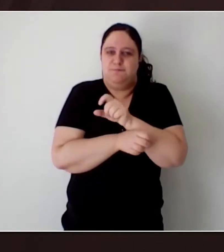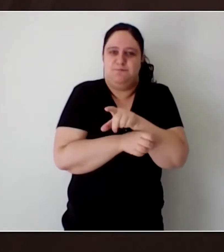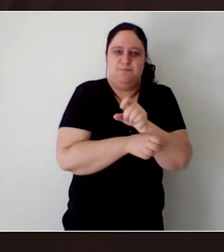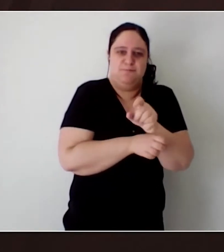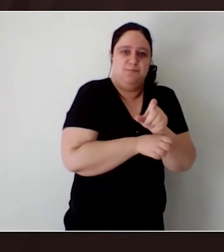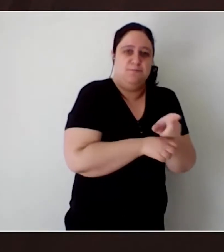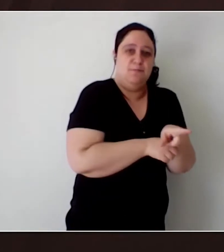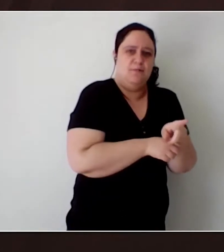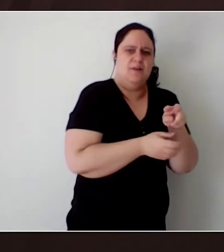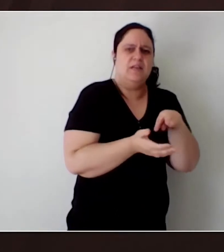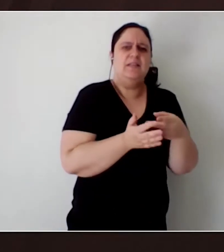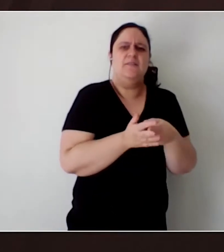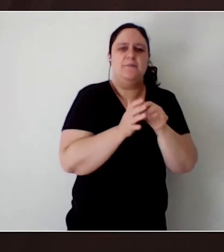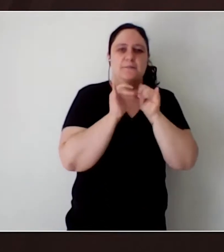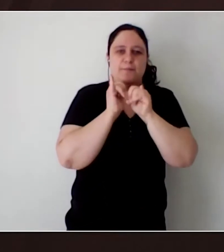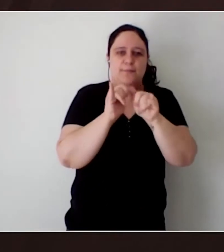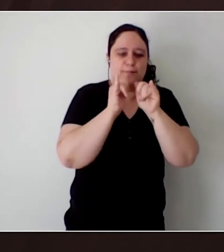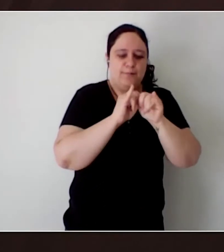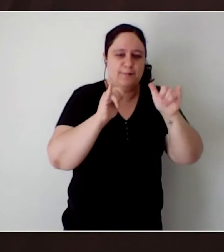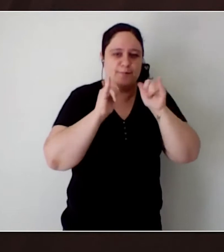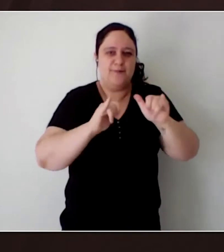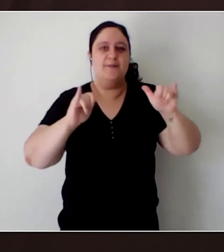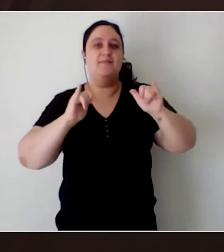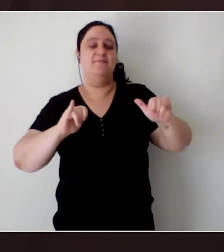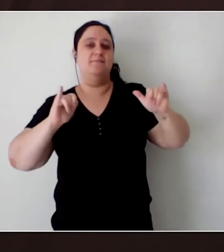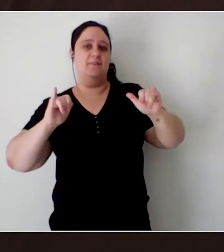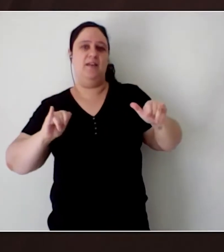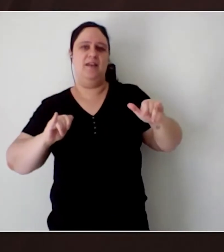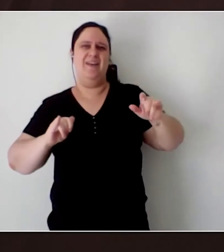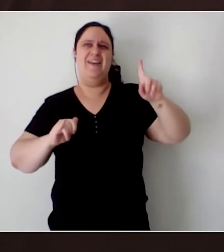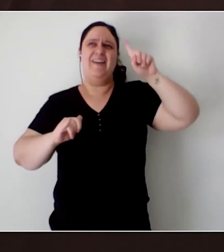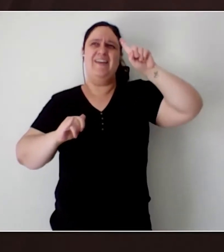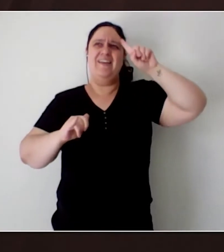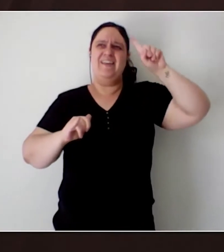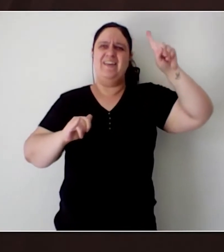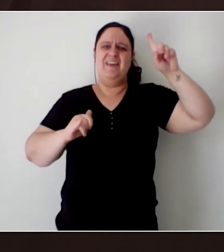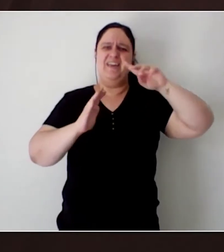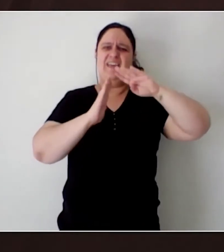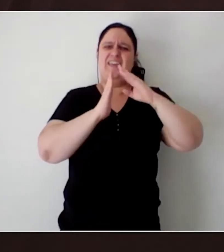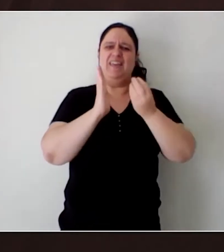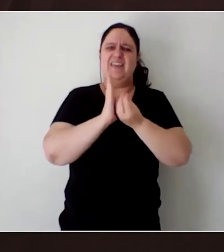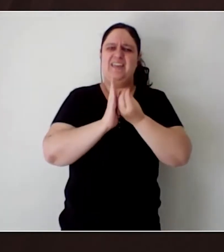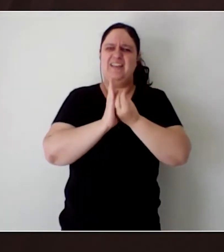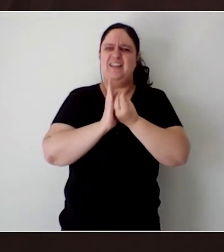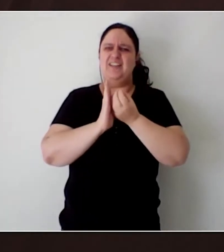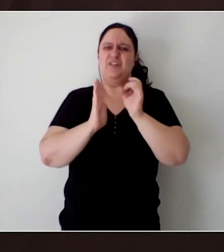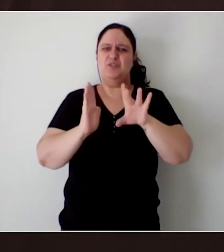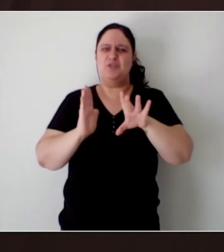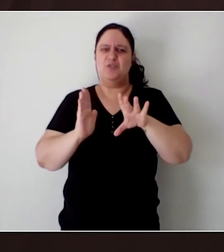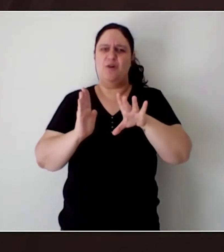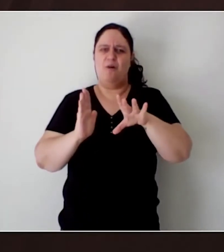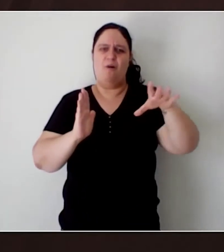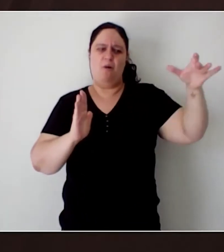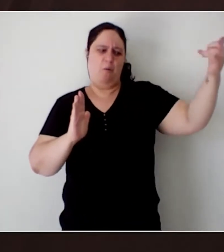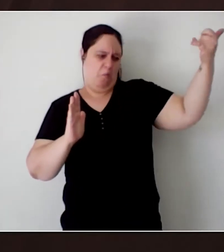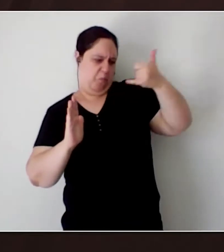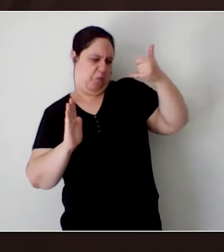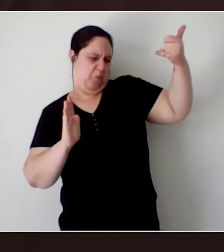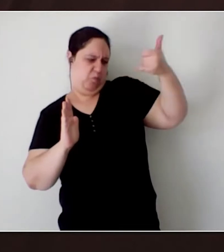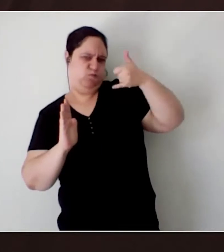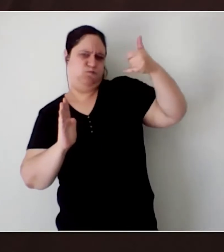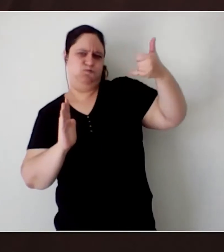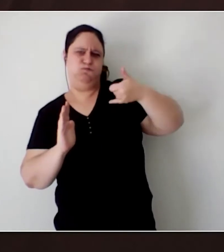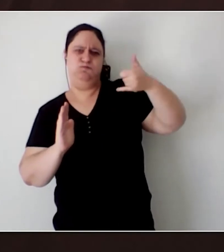é meramente uma escola de teologia. A igreja não é um seminário só para a gente ouvir boas mensagens, boas pregações,